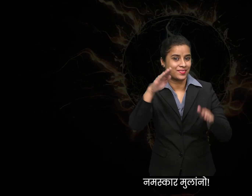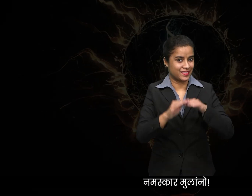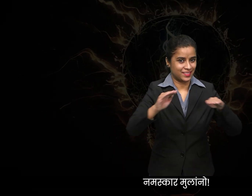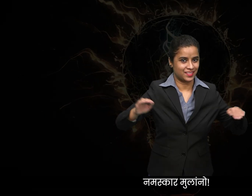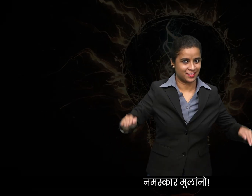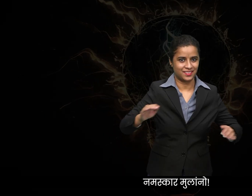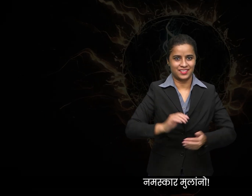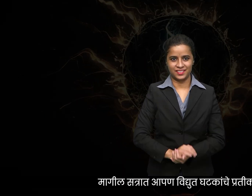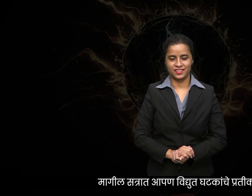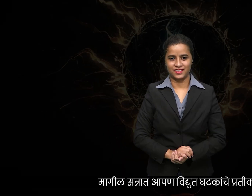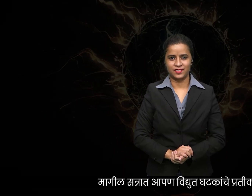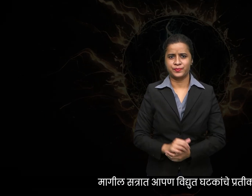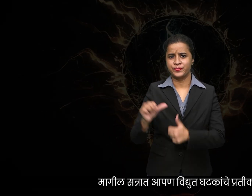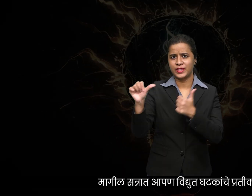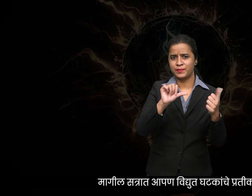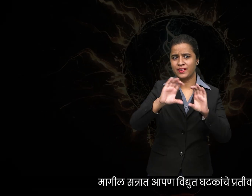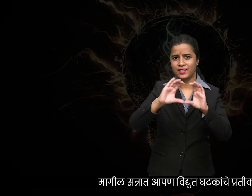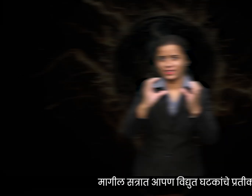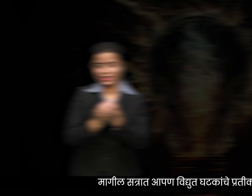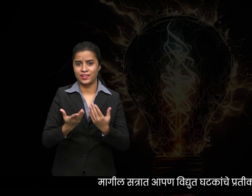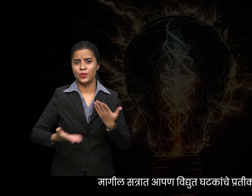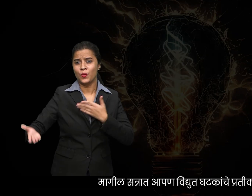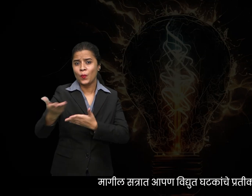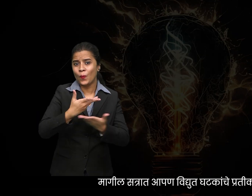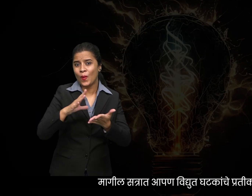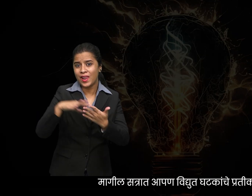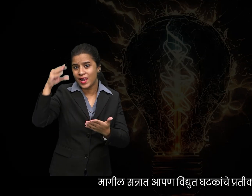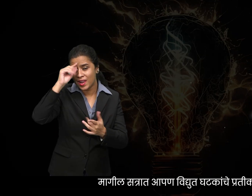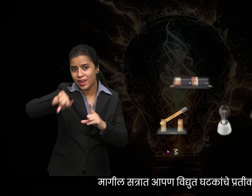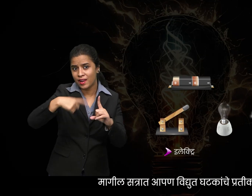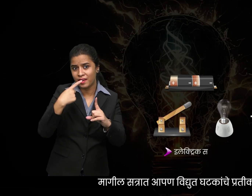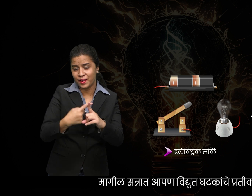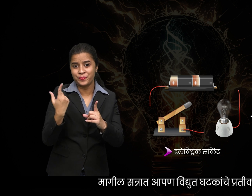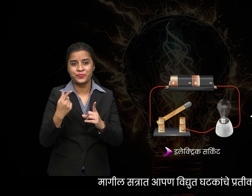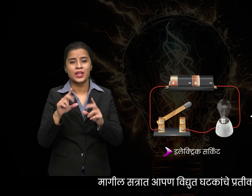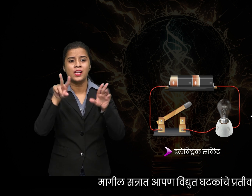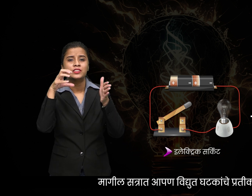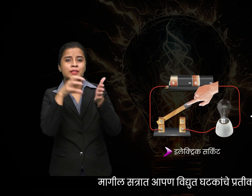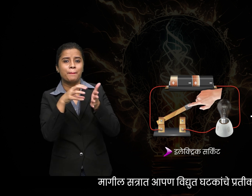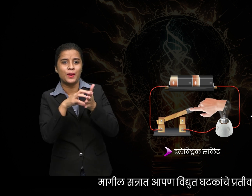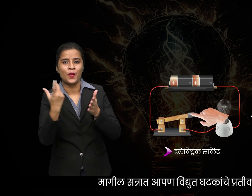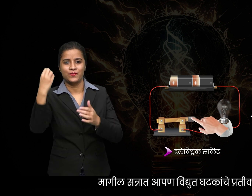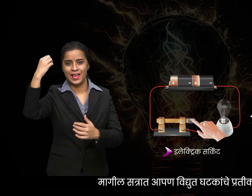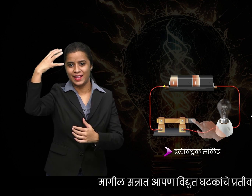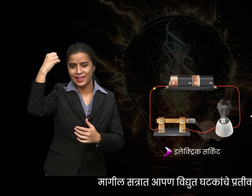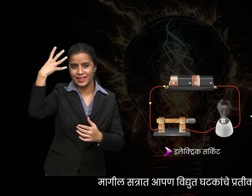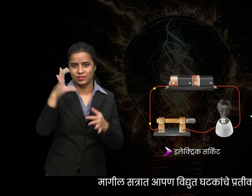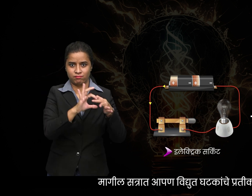नमस्कार मुलांनो, मागील सत्रात आपण विद्युत घटकांचे प्रतीक